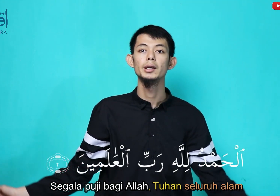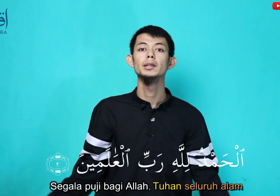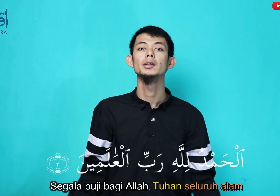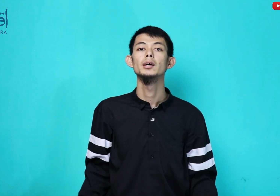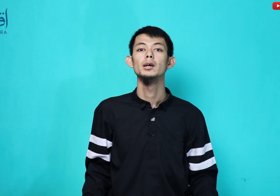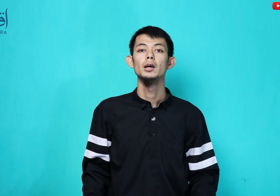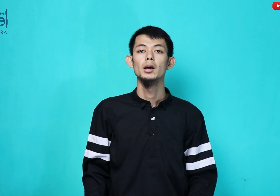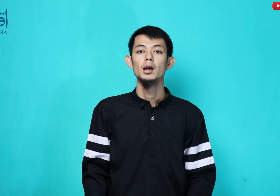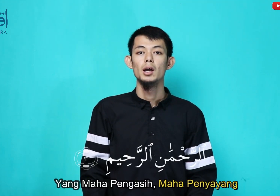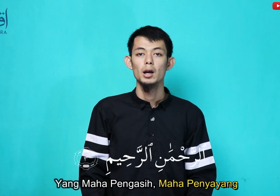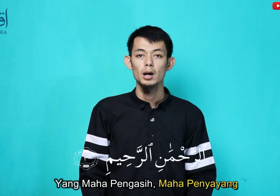alamin.